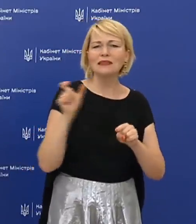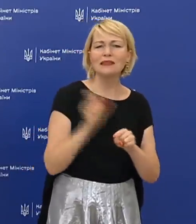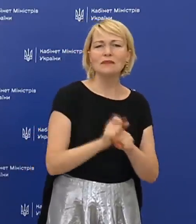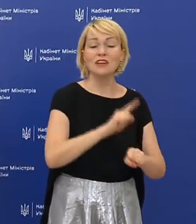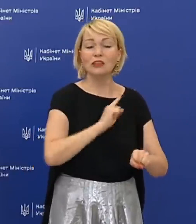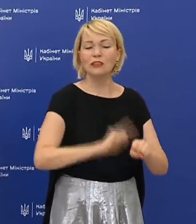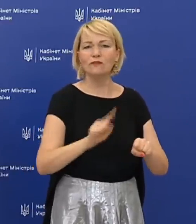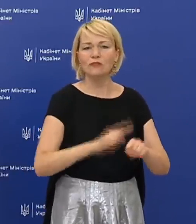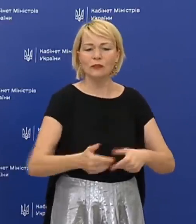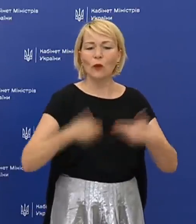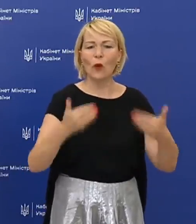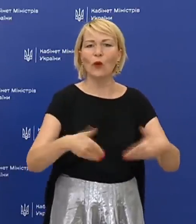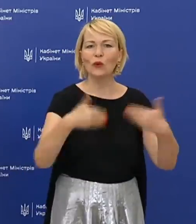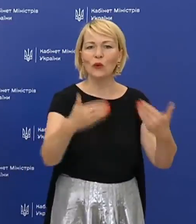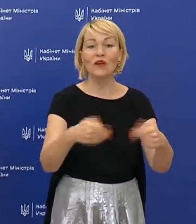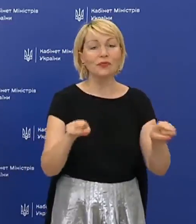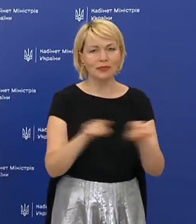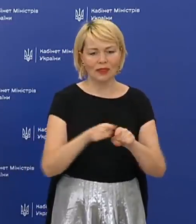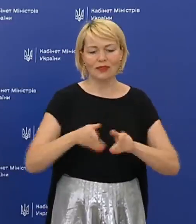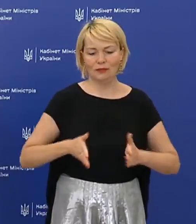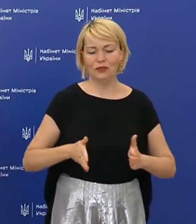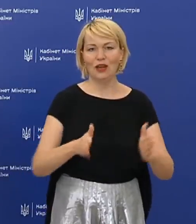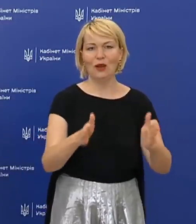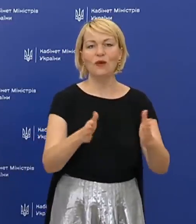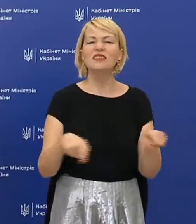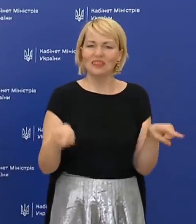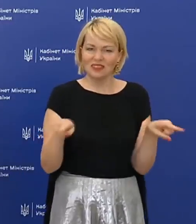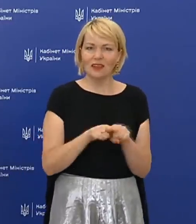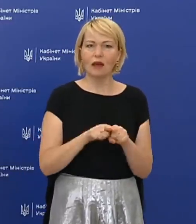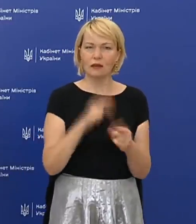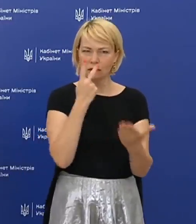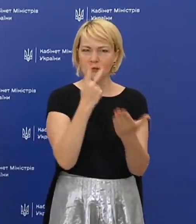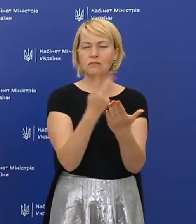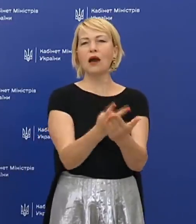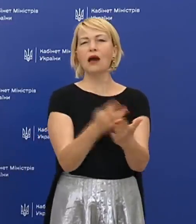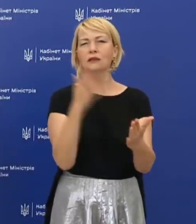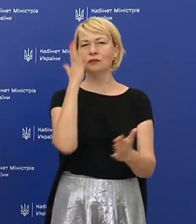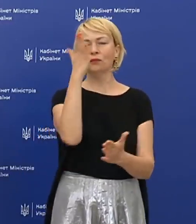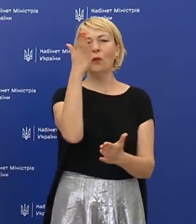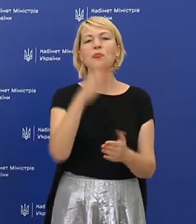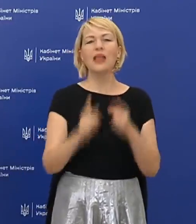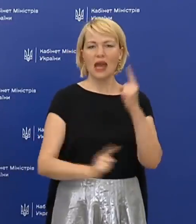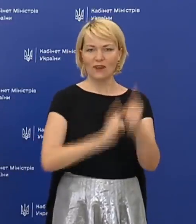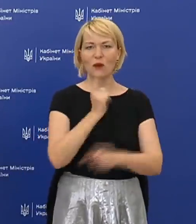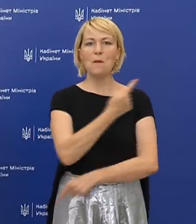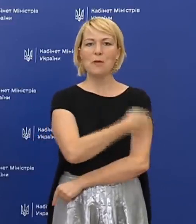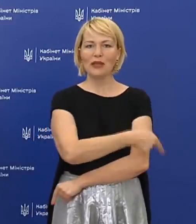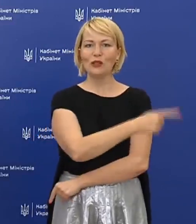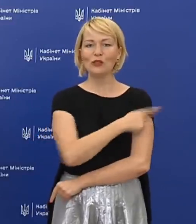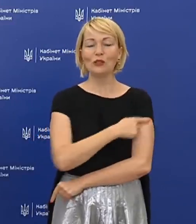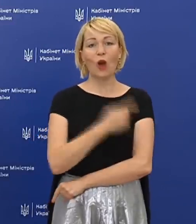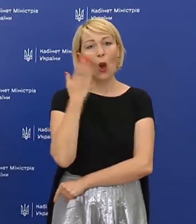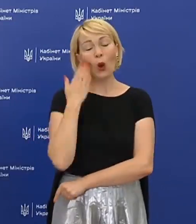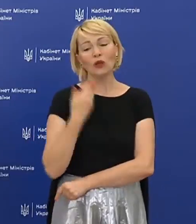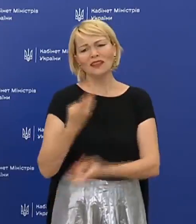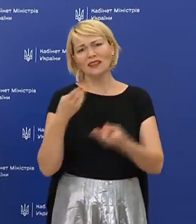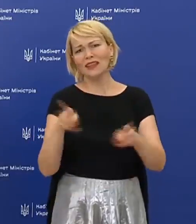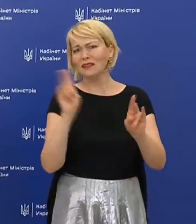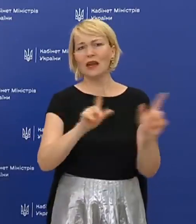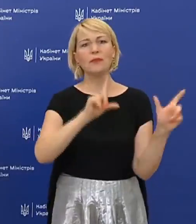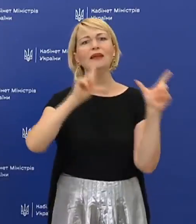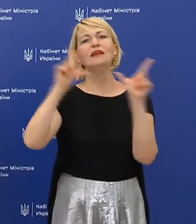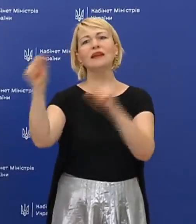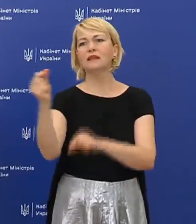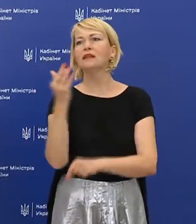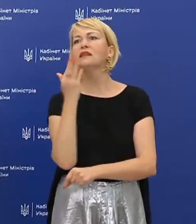швидко рухатися саме таким шляхом. Саме так ми бачимо реформовану медицину. Коли не треба їхати за